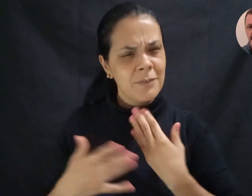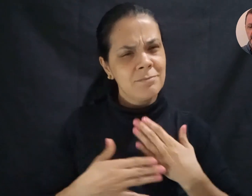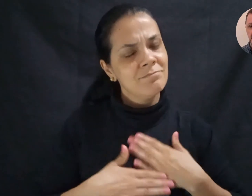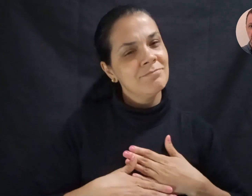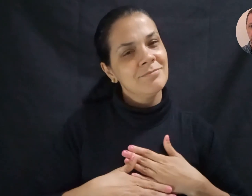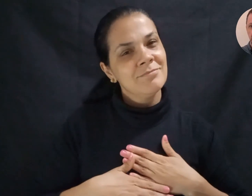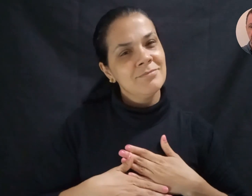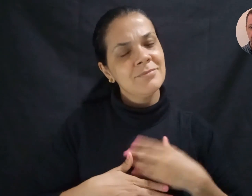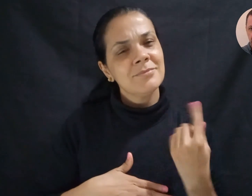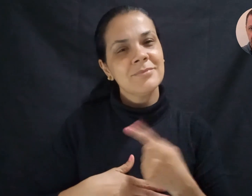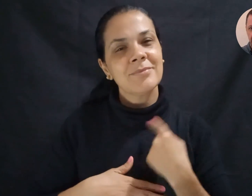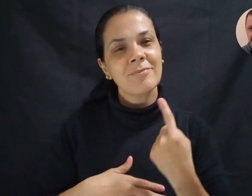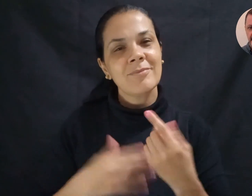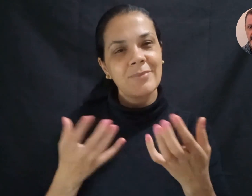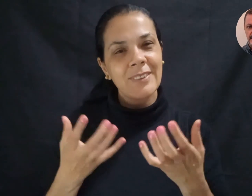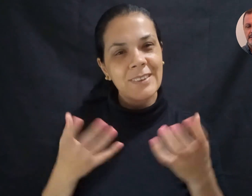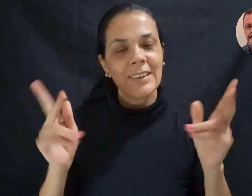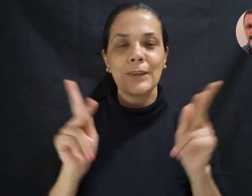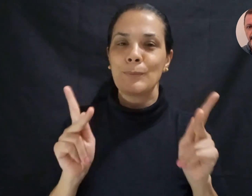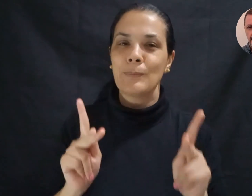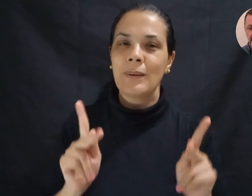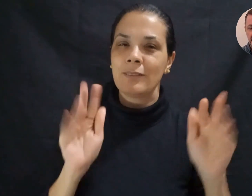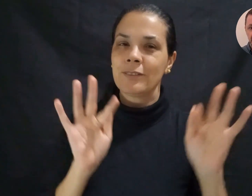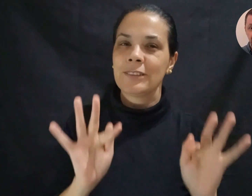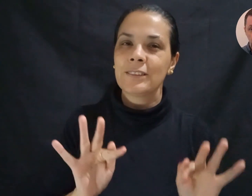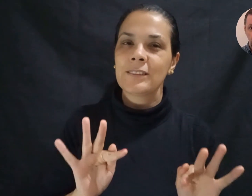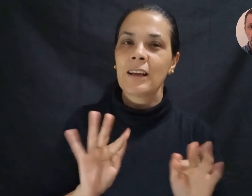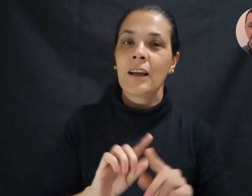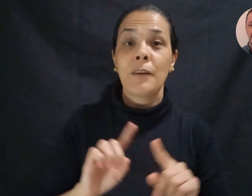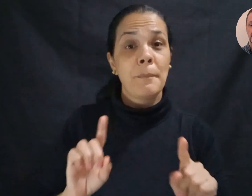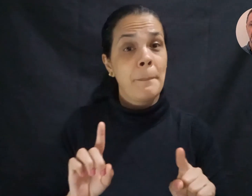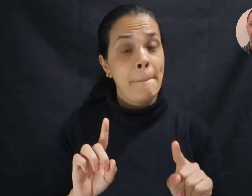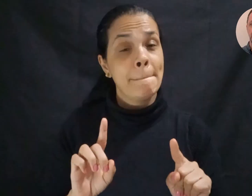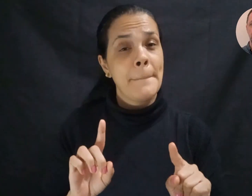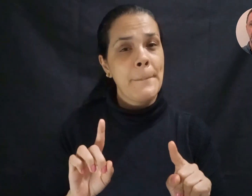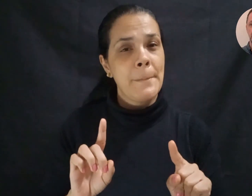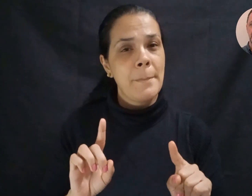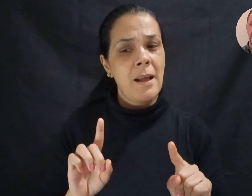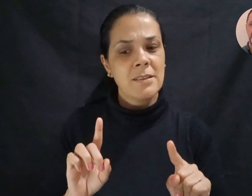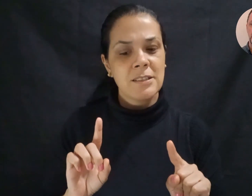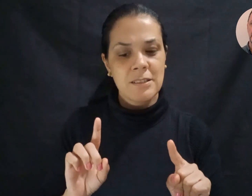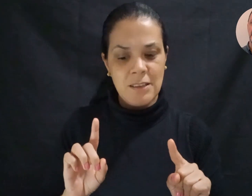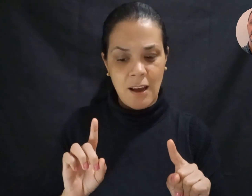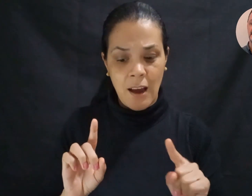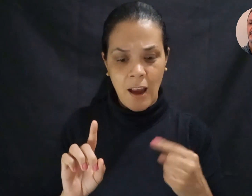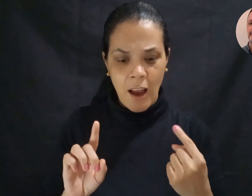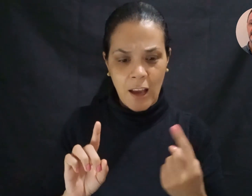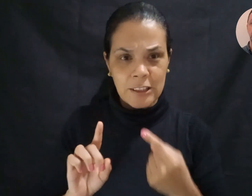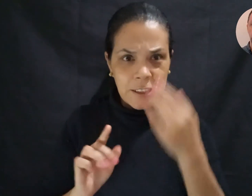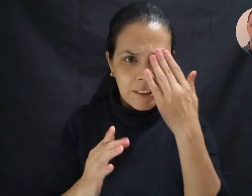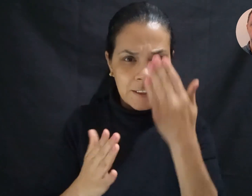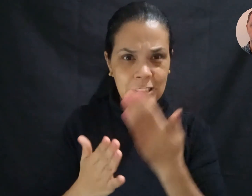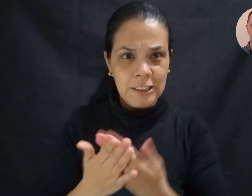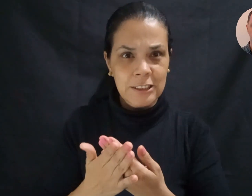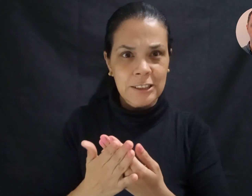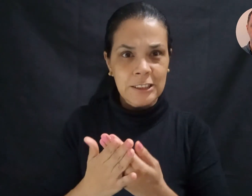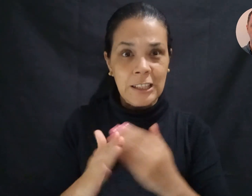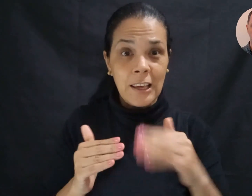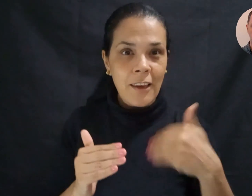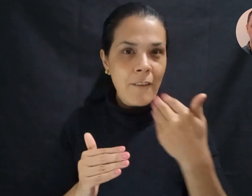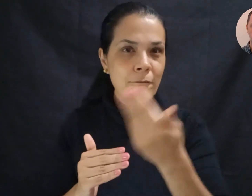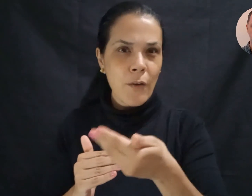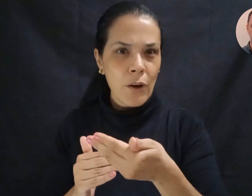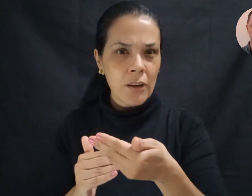nós desejamos paz e felicidade, mas frequentemente nós projetamos essa tranquilidade em acontecimentos